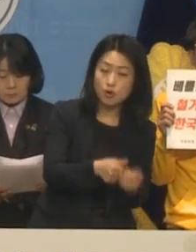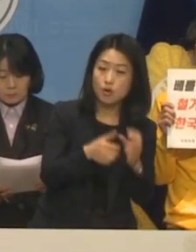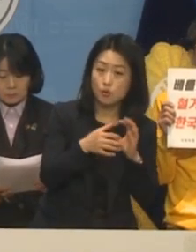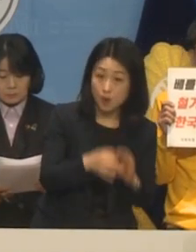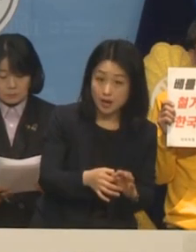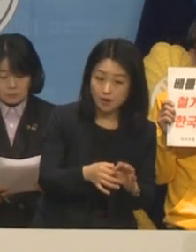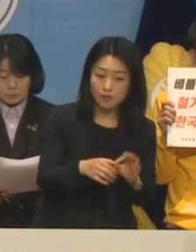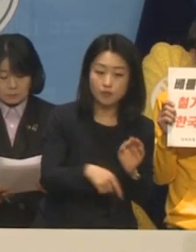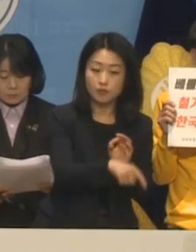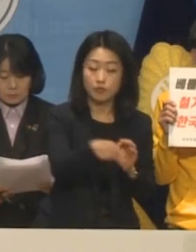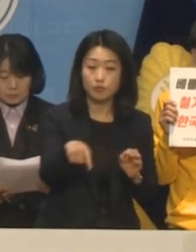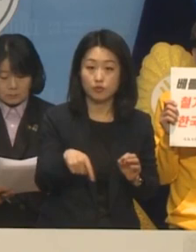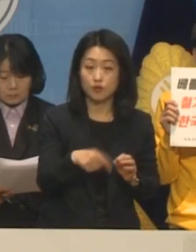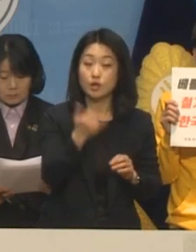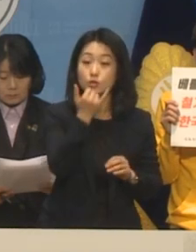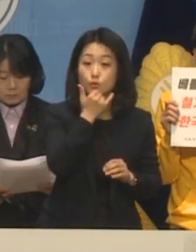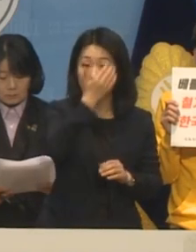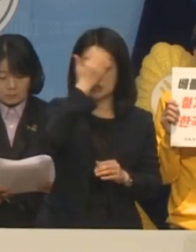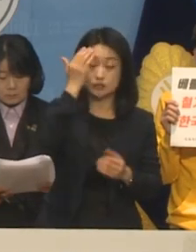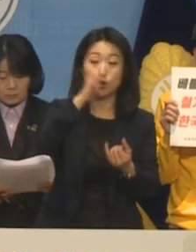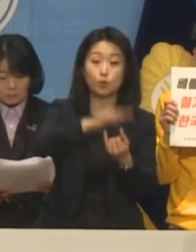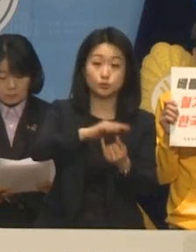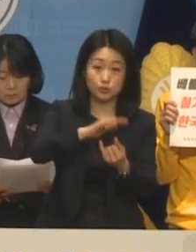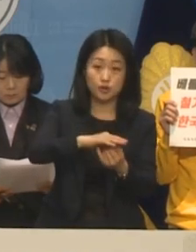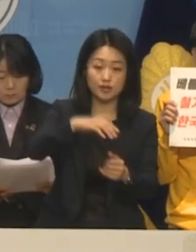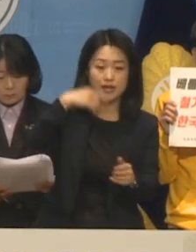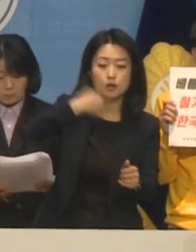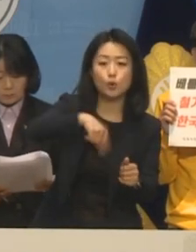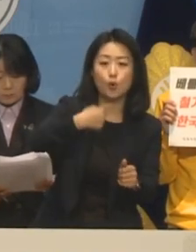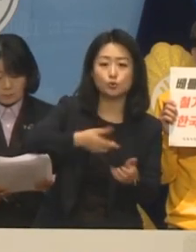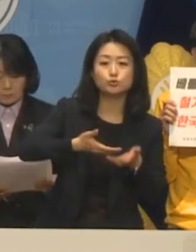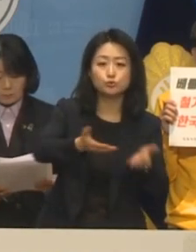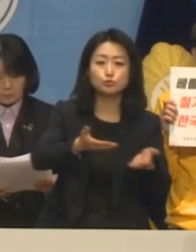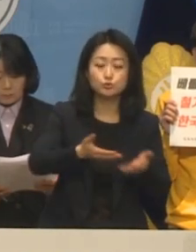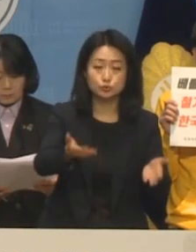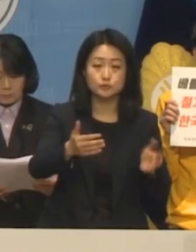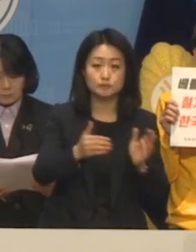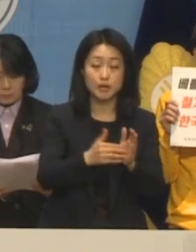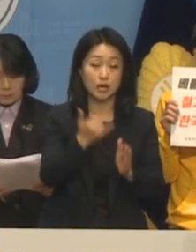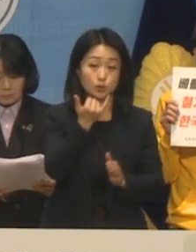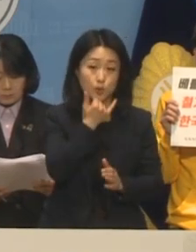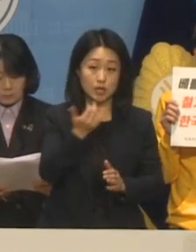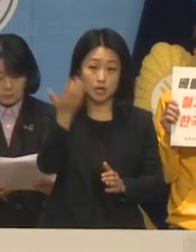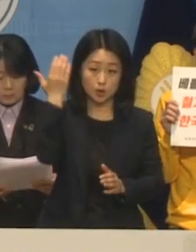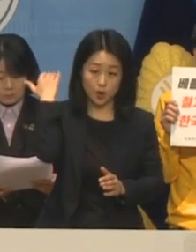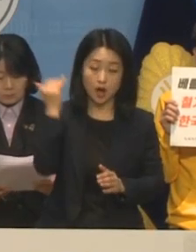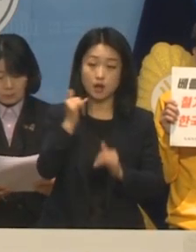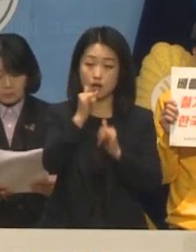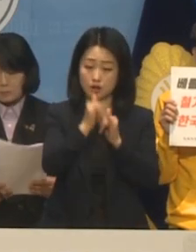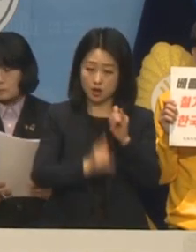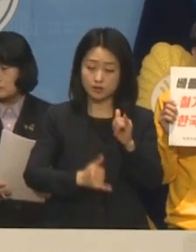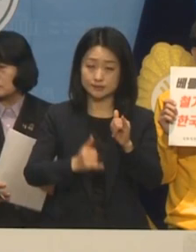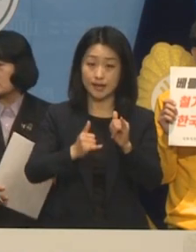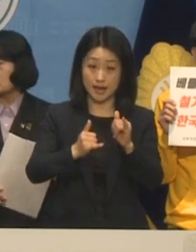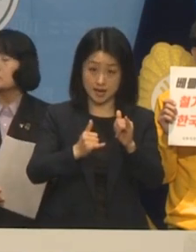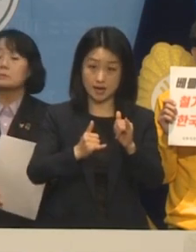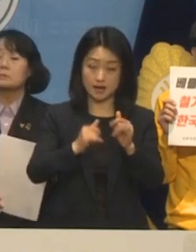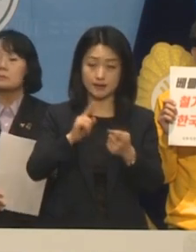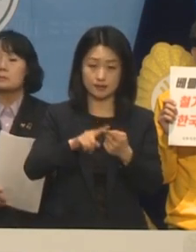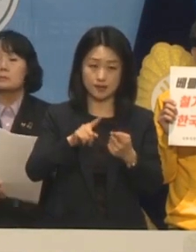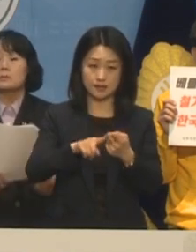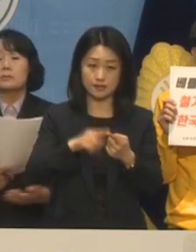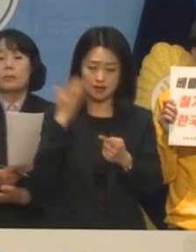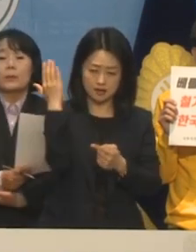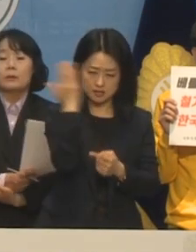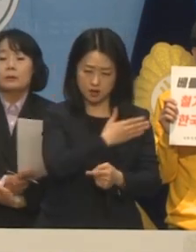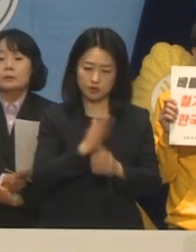청소년들을 위한 교육을 지속적으로 추진하고 있습니다. 독일은 소위 과거사 청산 챔피언이라고